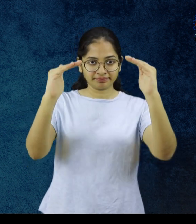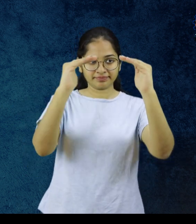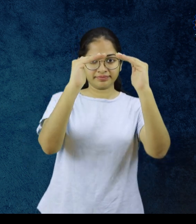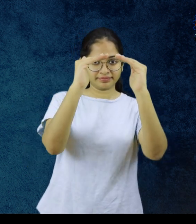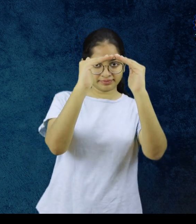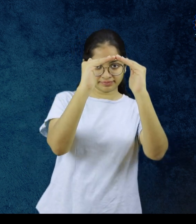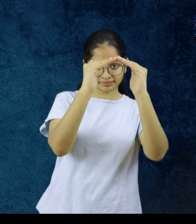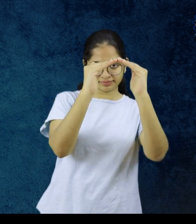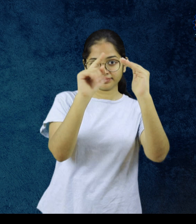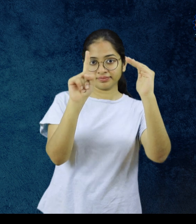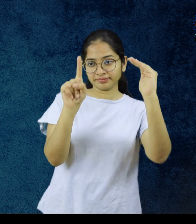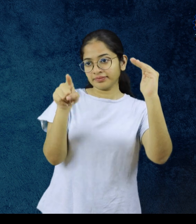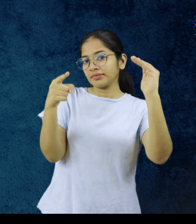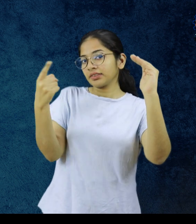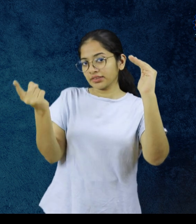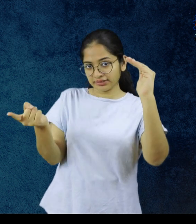हाथों की बनावट इस तरह